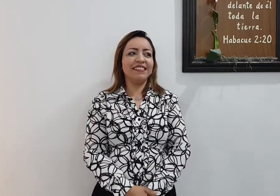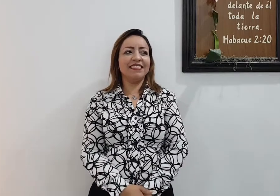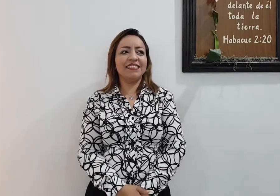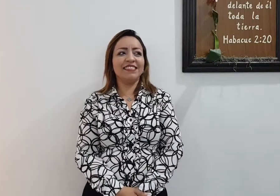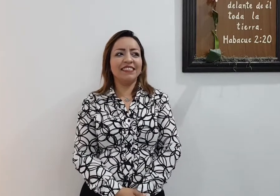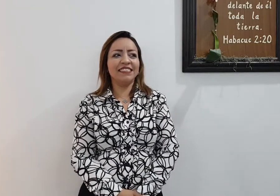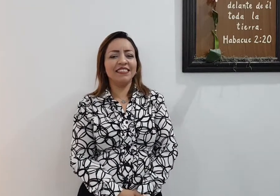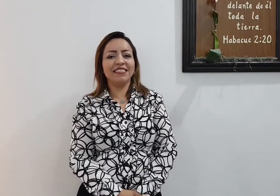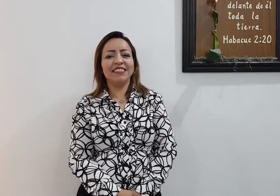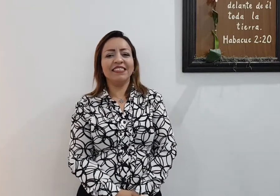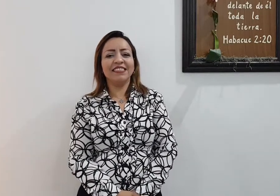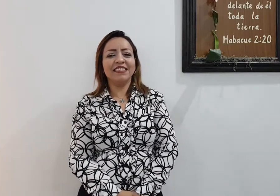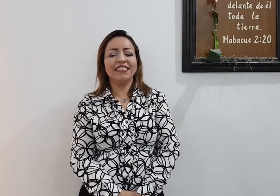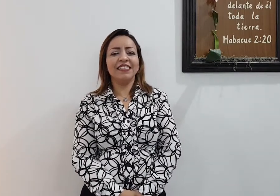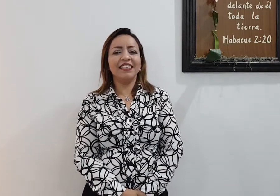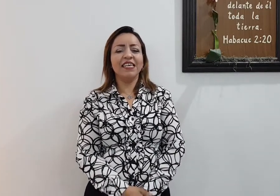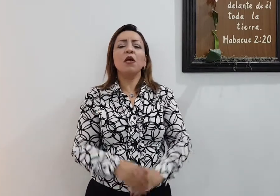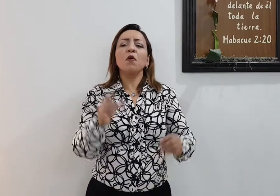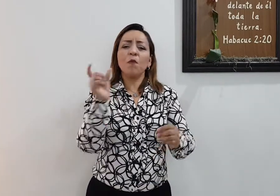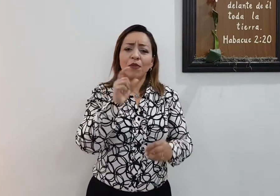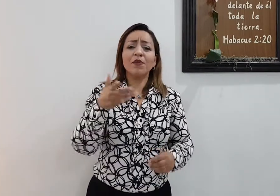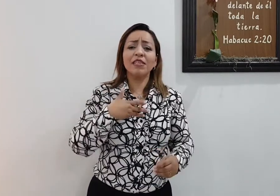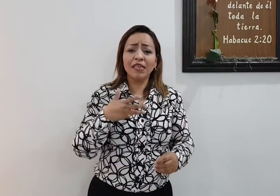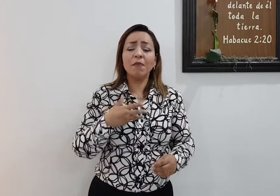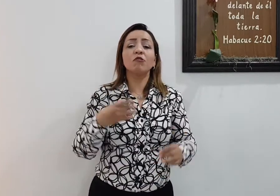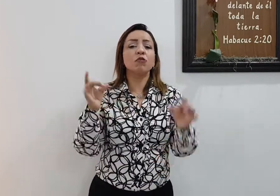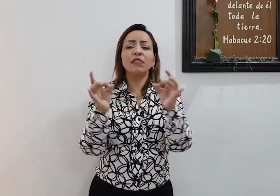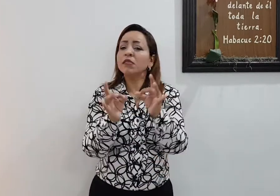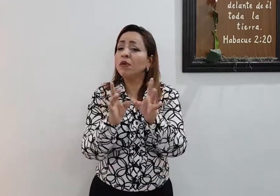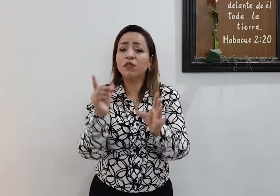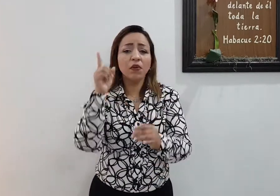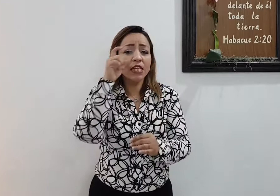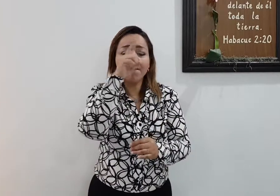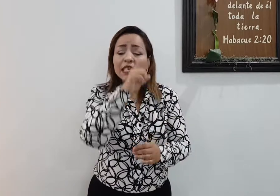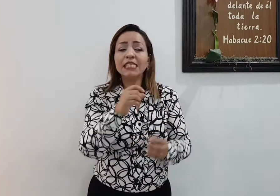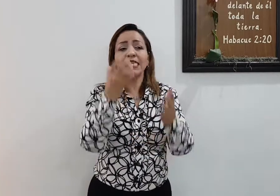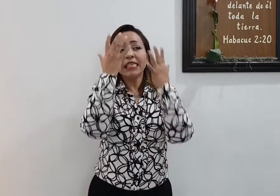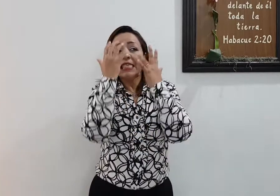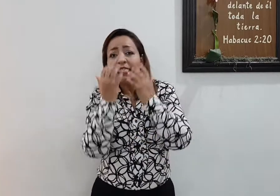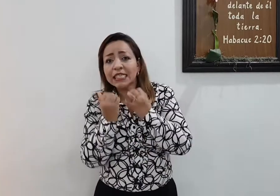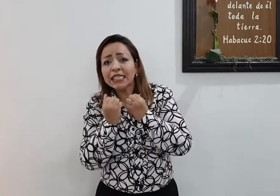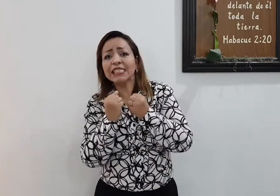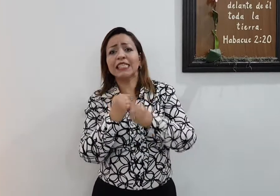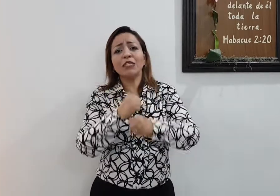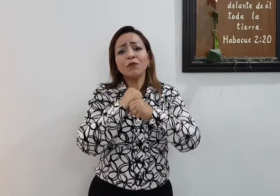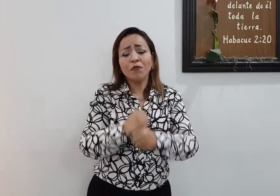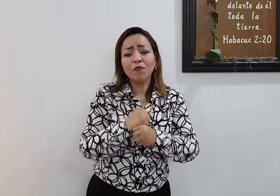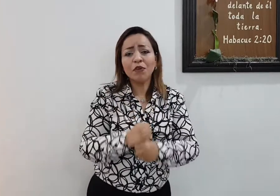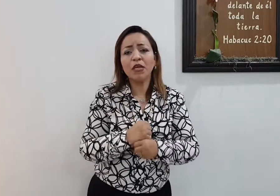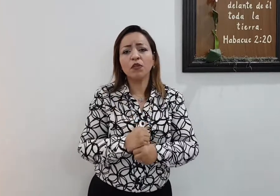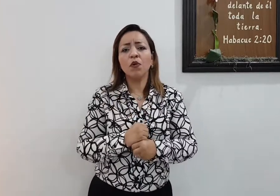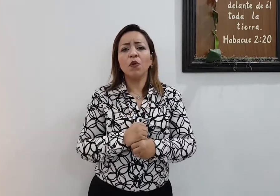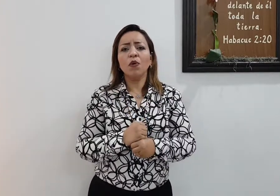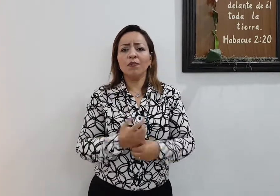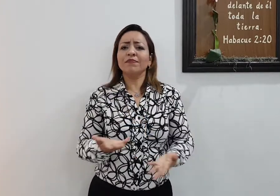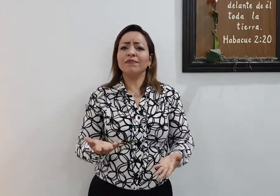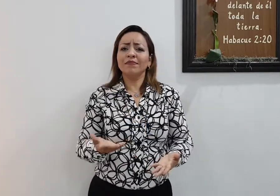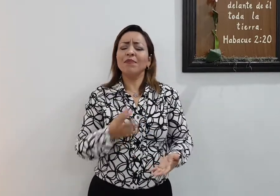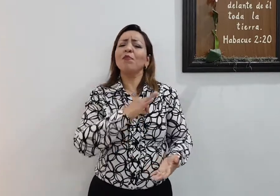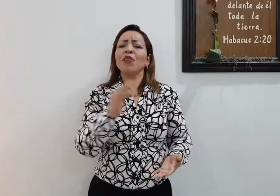¿no debemos cantar y orar, hermanos, o sí? Ahí están los ejemplos, ¿verdad? Ahí están los ejemplos. ¿Y sabe qué sucedió cuando Pablo y